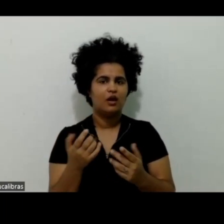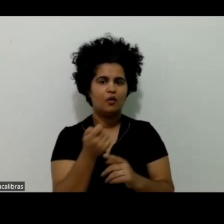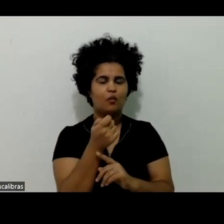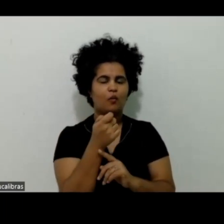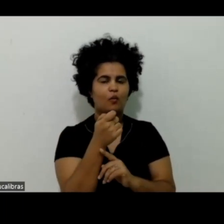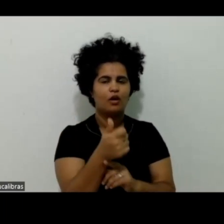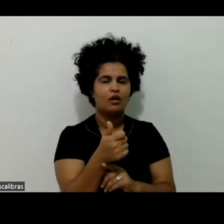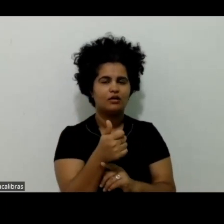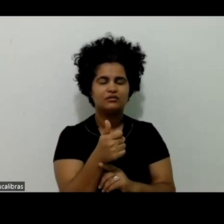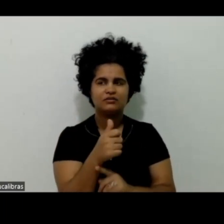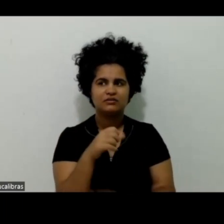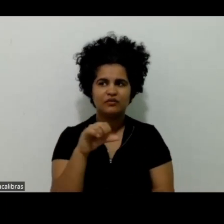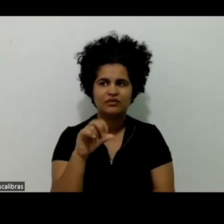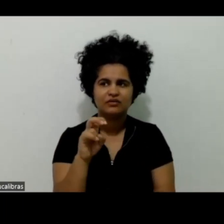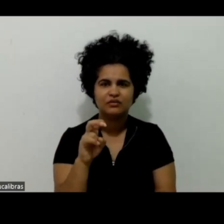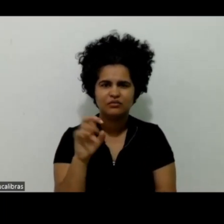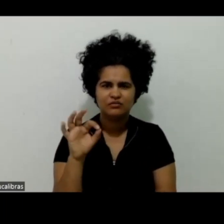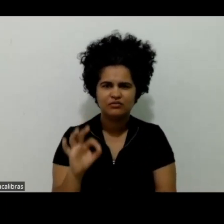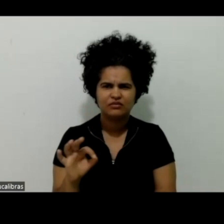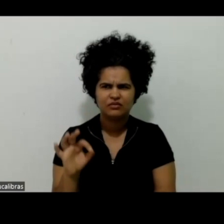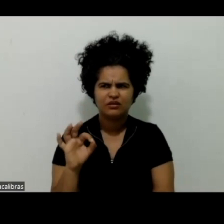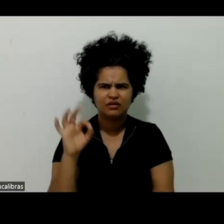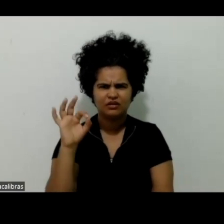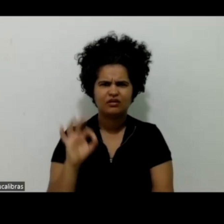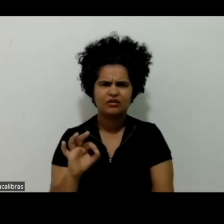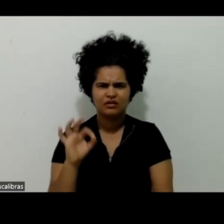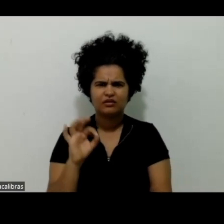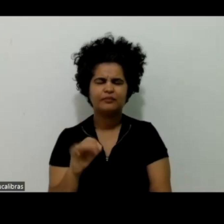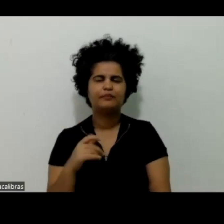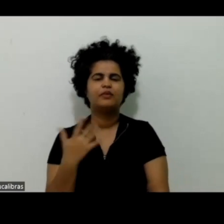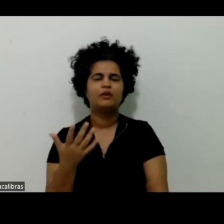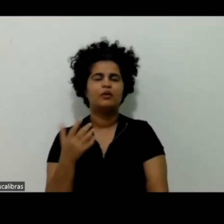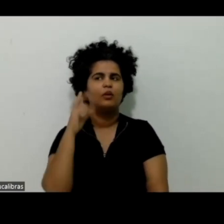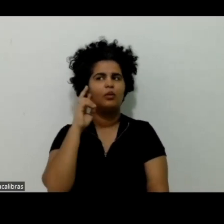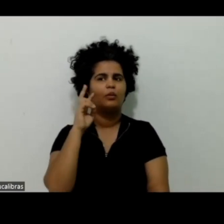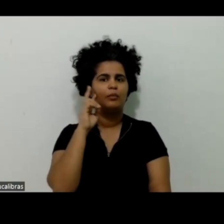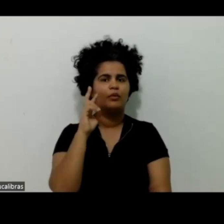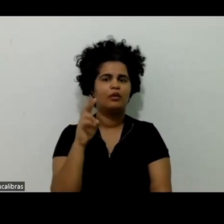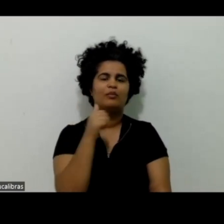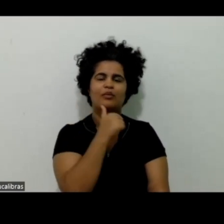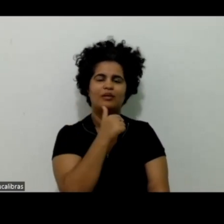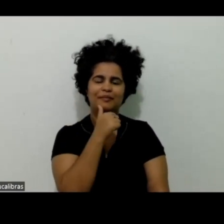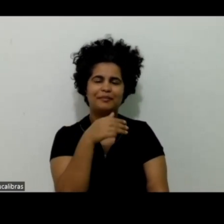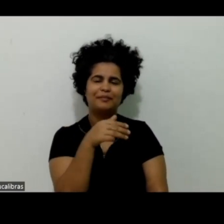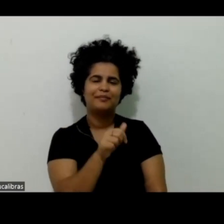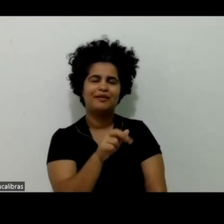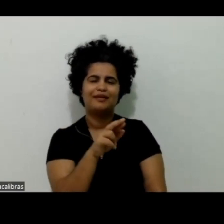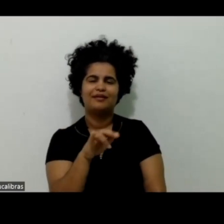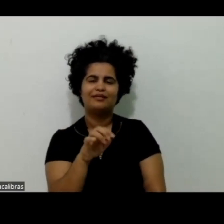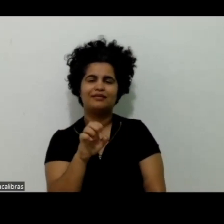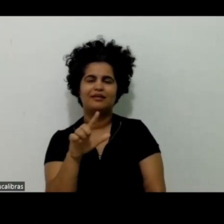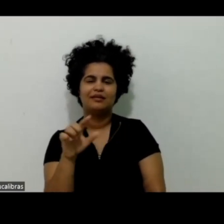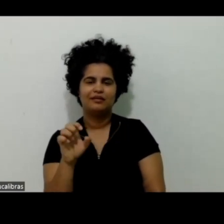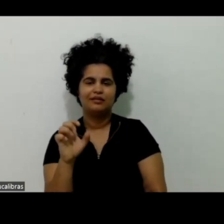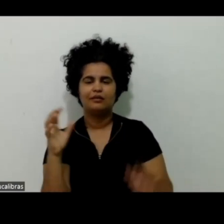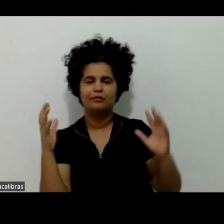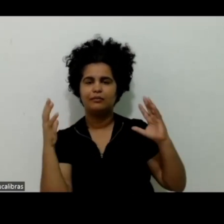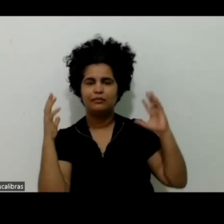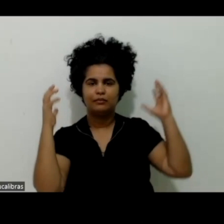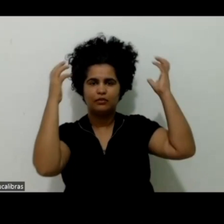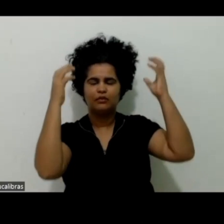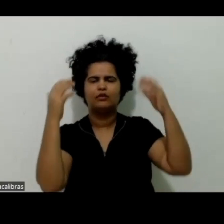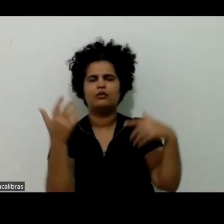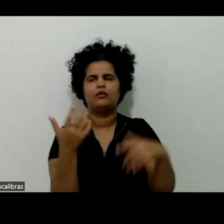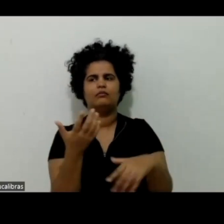95%. E aí a gente relembra da Marielle, né, quando a Marielle Franco pergunta: quantos mais vão ter que morrer para que essa guerra acabe? Eu acho que é disso que a gente está